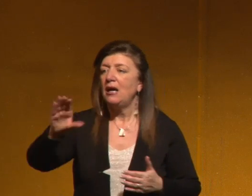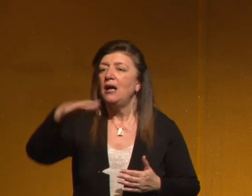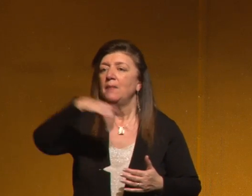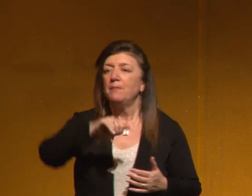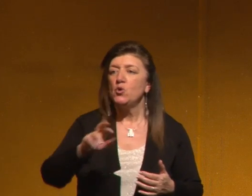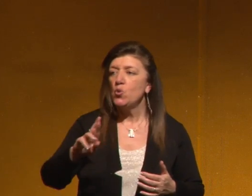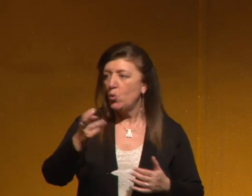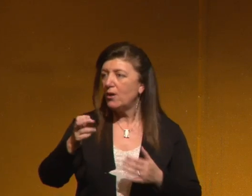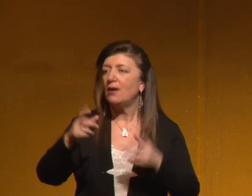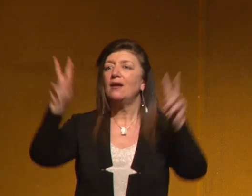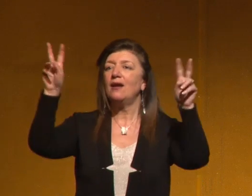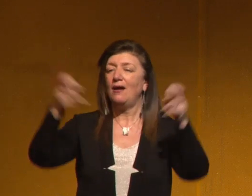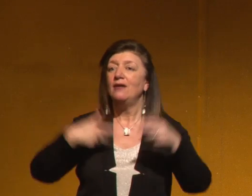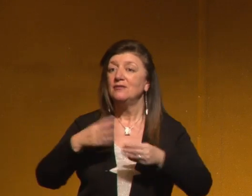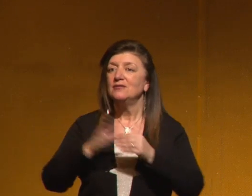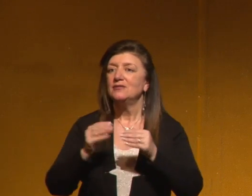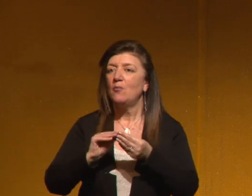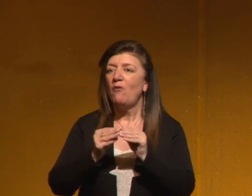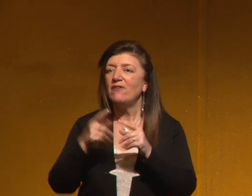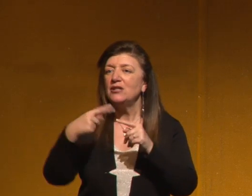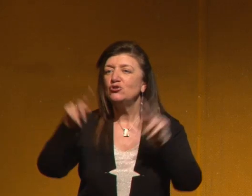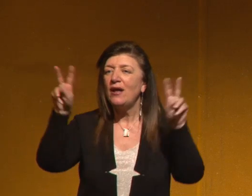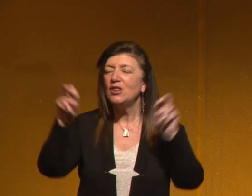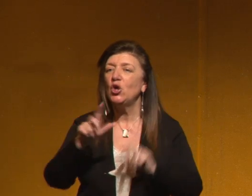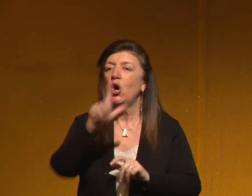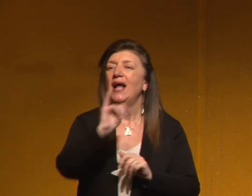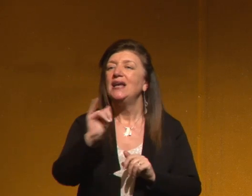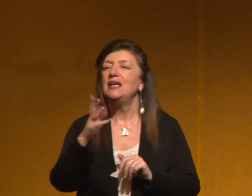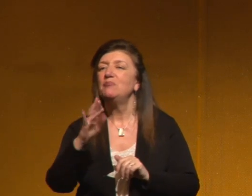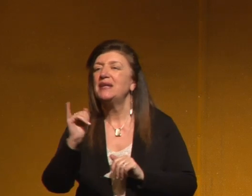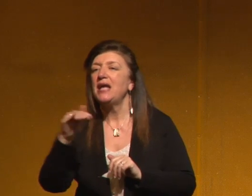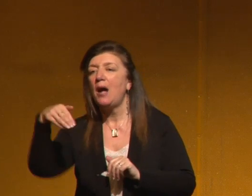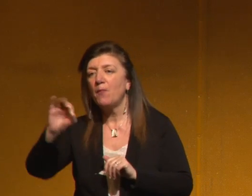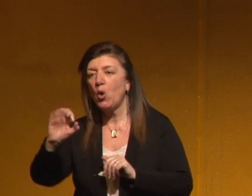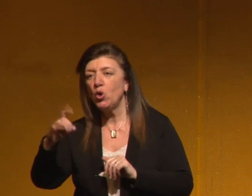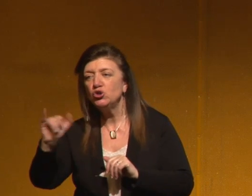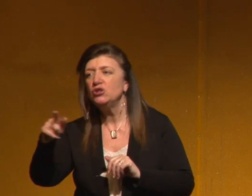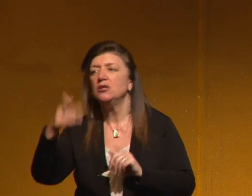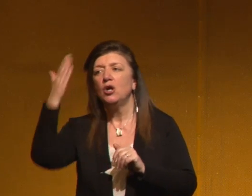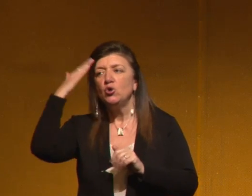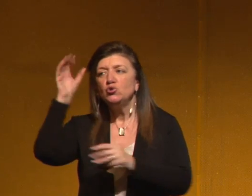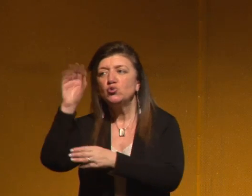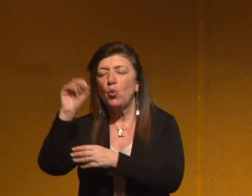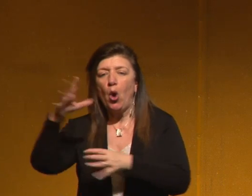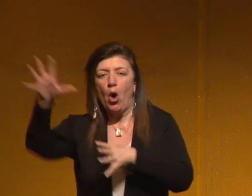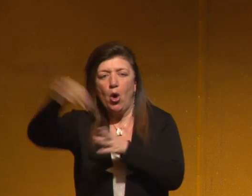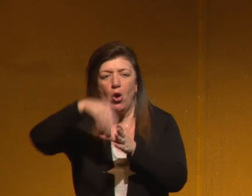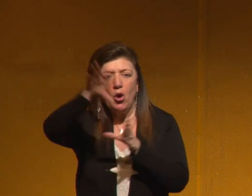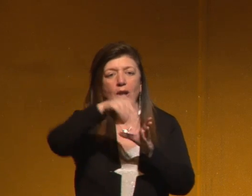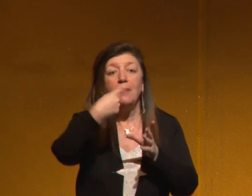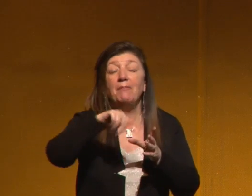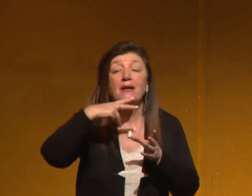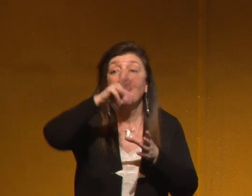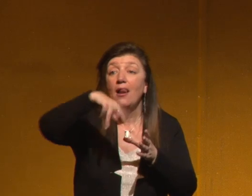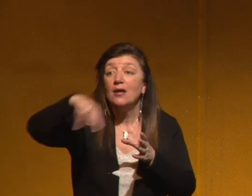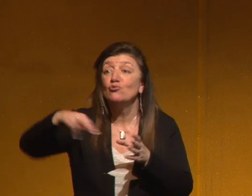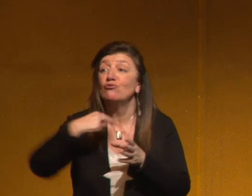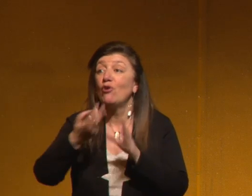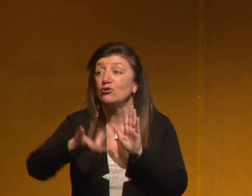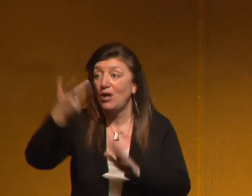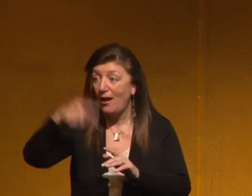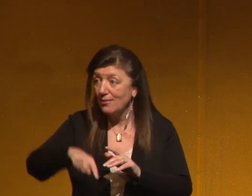libriamoci che da in qualche anno ha coinvolto ormai migliaia di scuole nelle letture ad alta voce stiamo anche lavorando con il simbolo miur